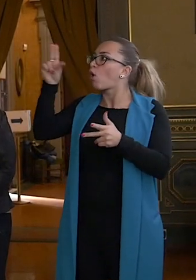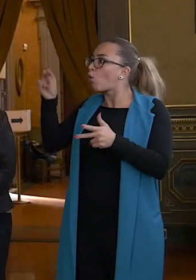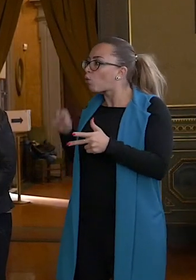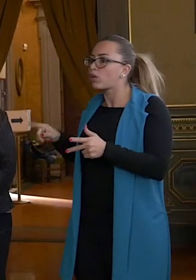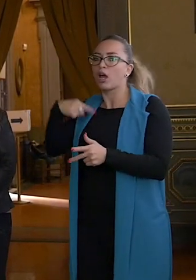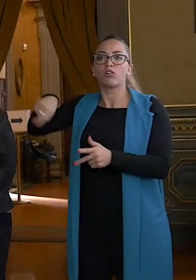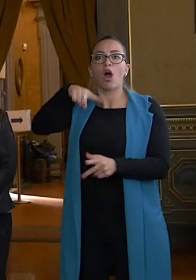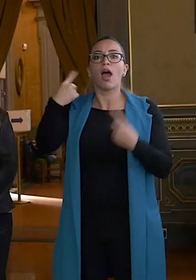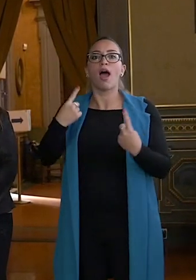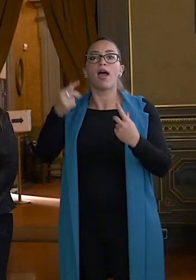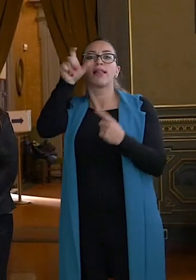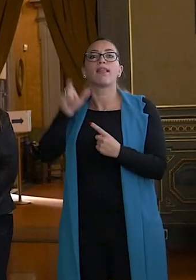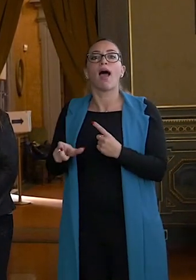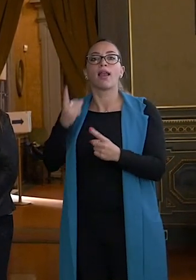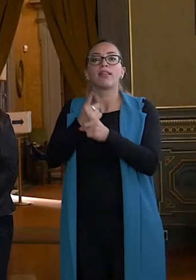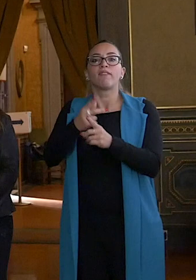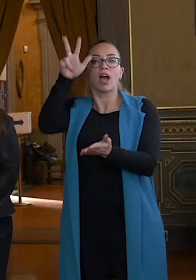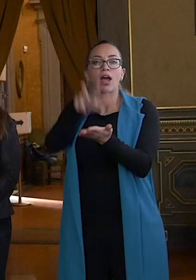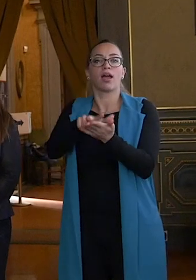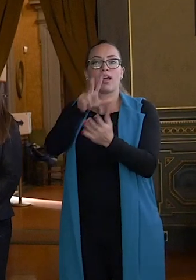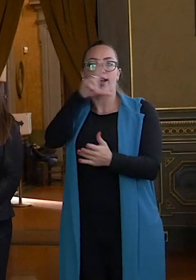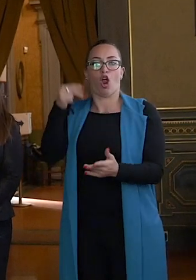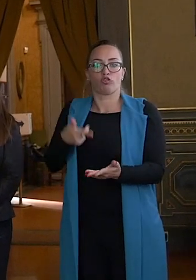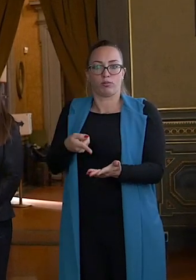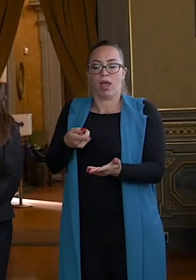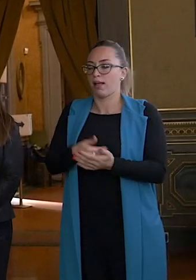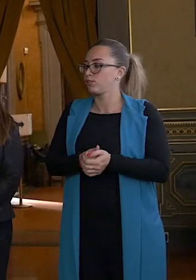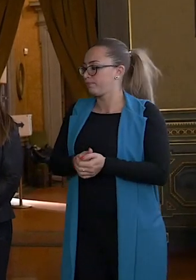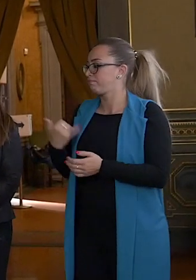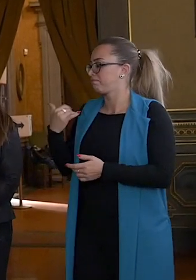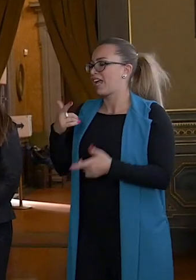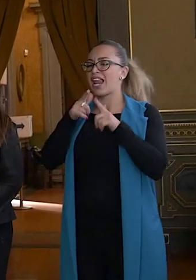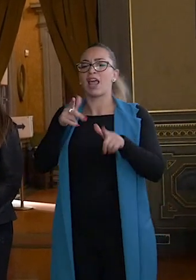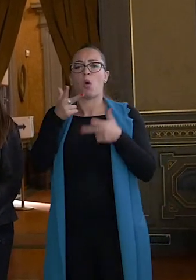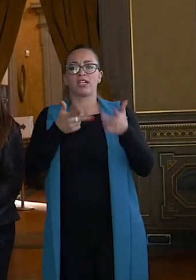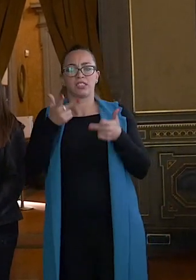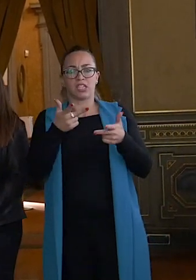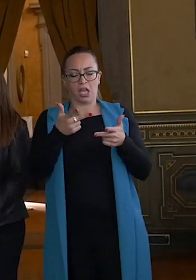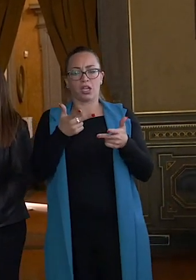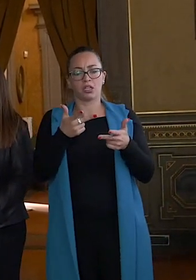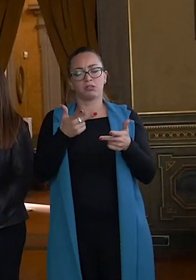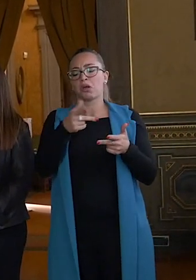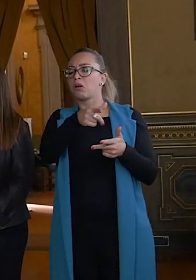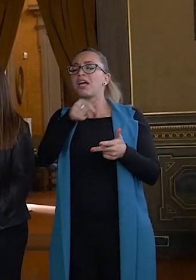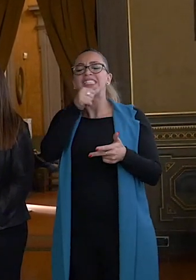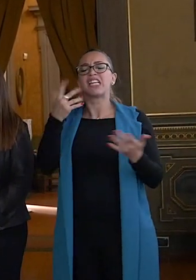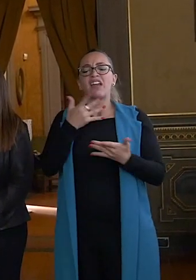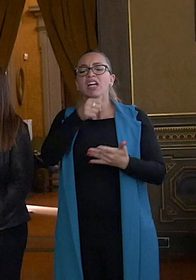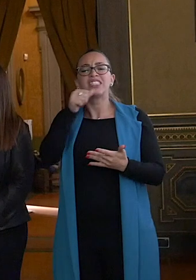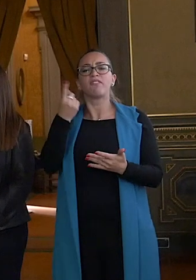si possa fare questo passo così importante la lingua dei segni uno strumento anche per l'inserimento nel mondo del